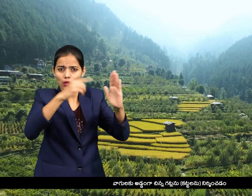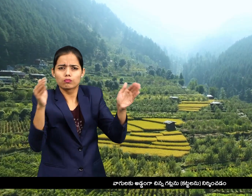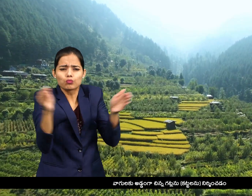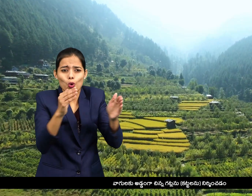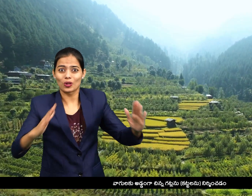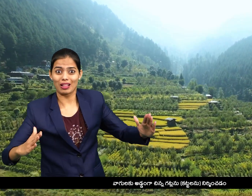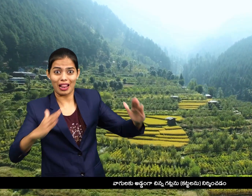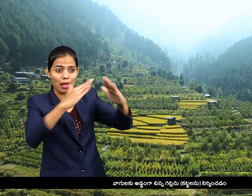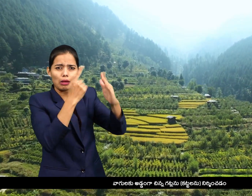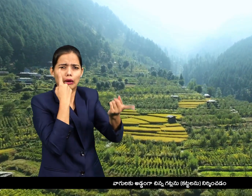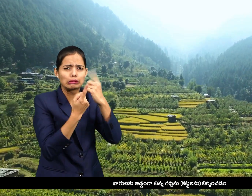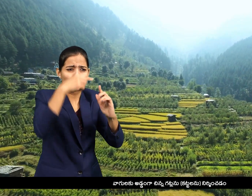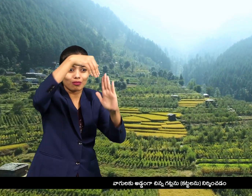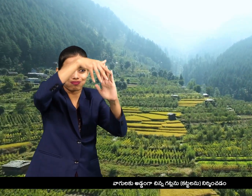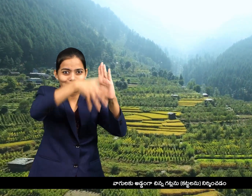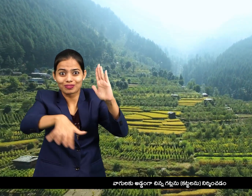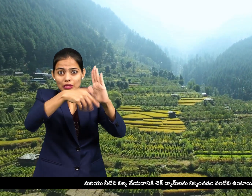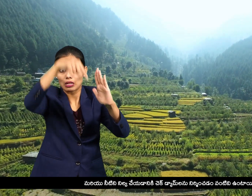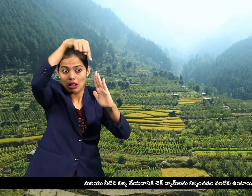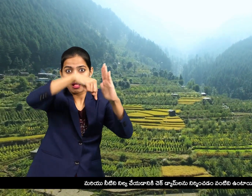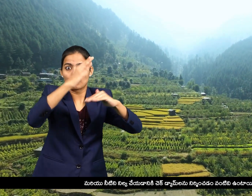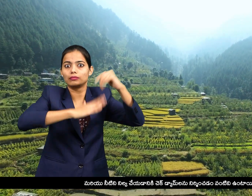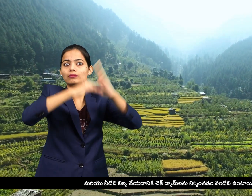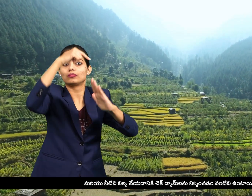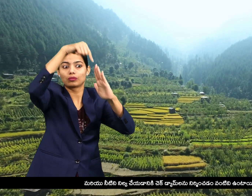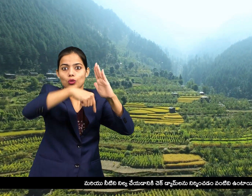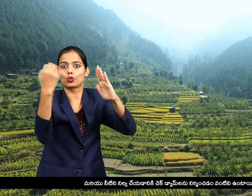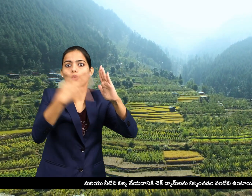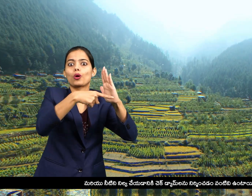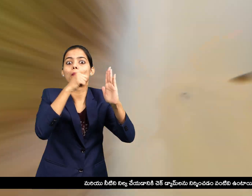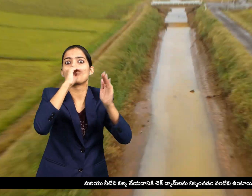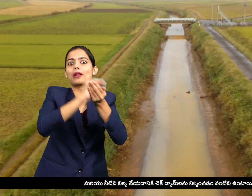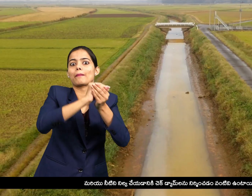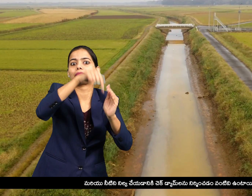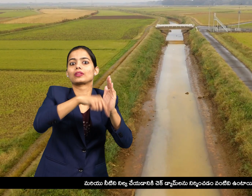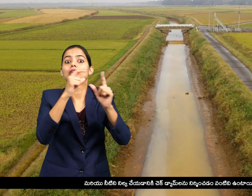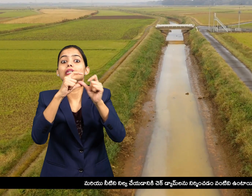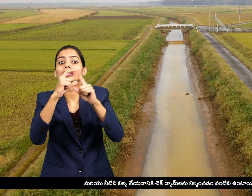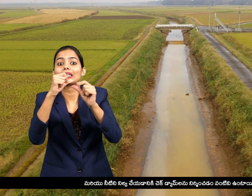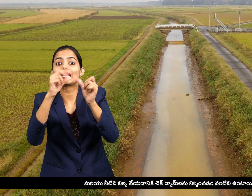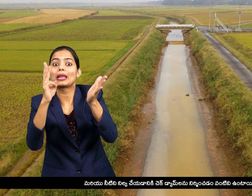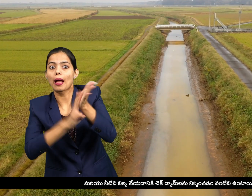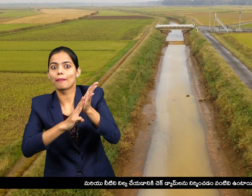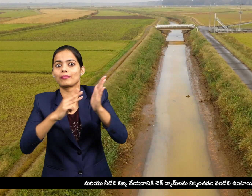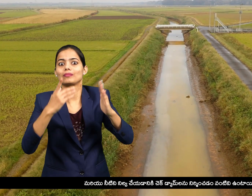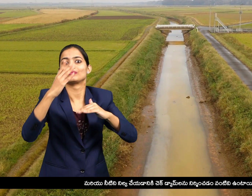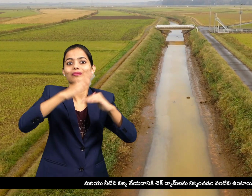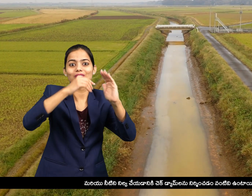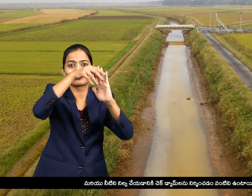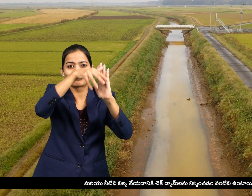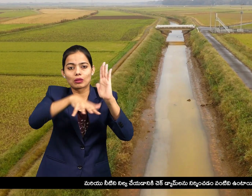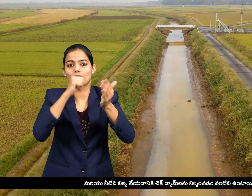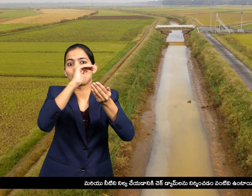వాగులకు అడ్డంగా చిన్న గట్లను నిర్మించటం మరియు నీటి నిల్వ చెక్ చేయడానికి చెక్ డ్యాములను నిర్మించటం